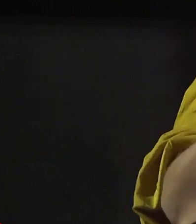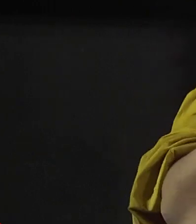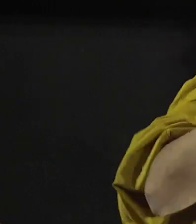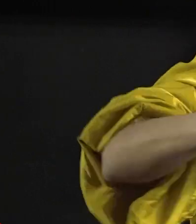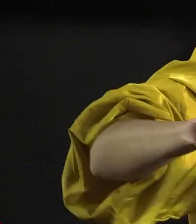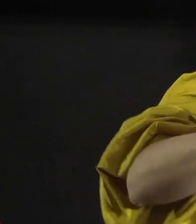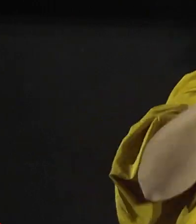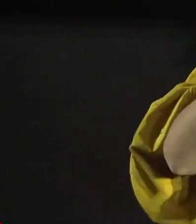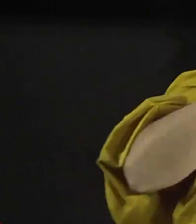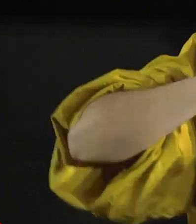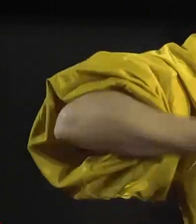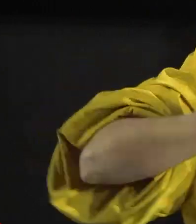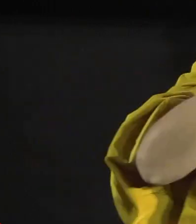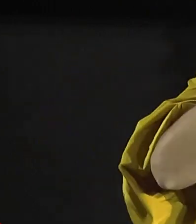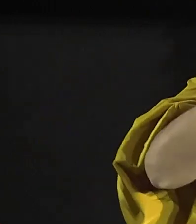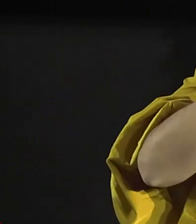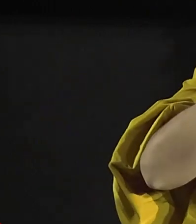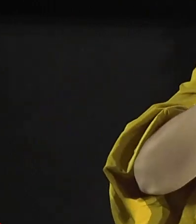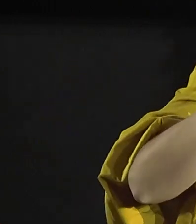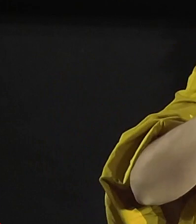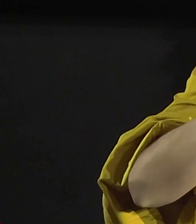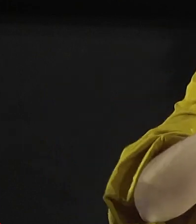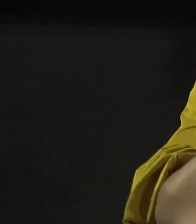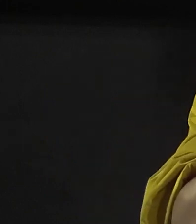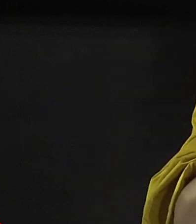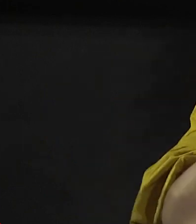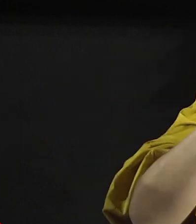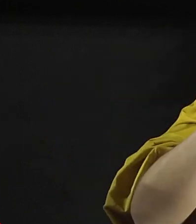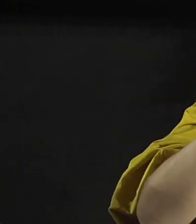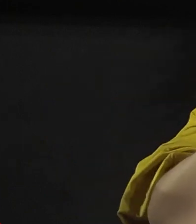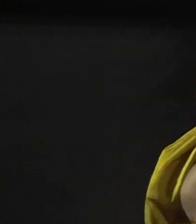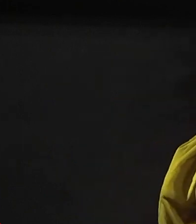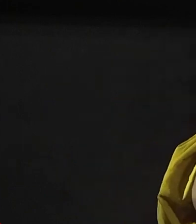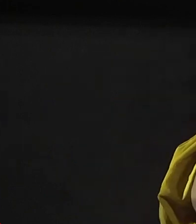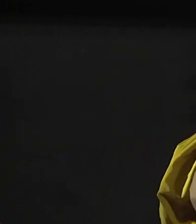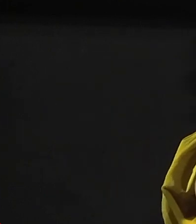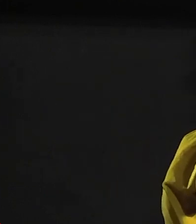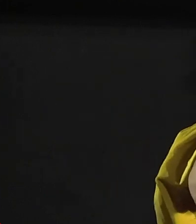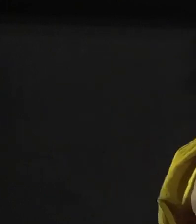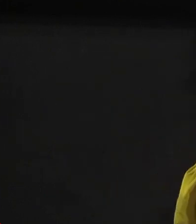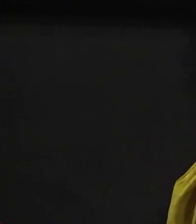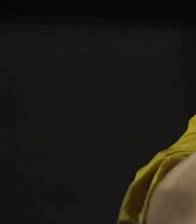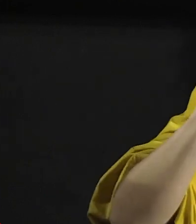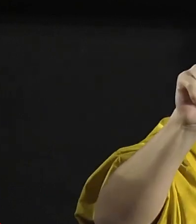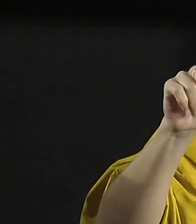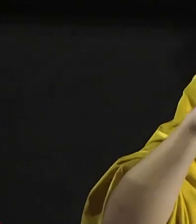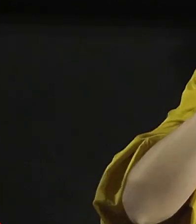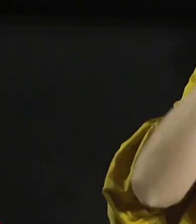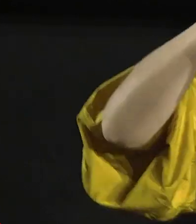una obra de teatro la Laila ripol la ripol la